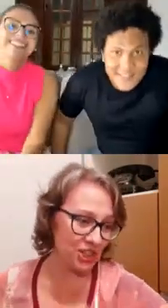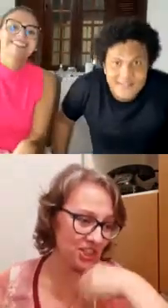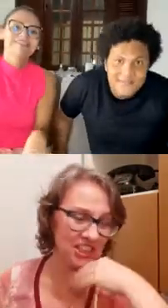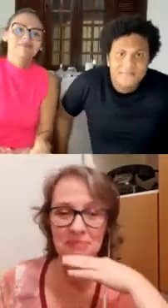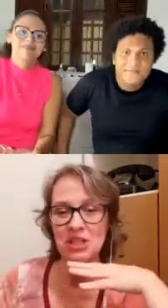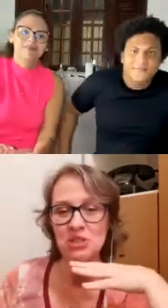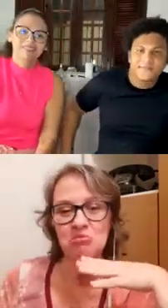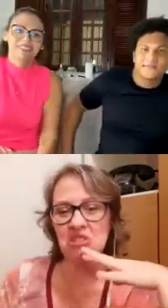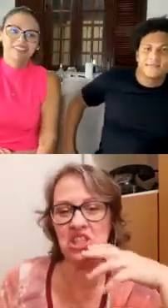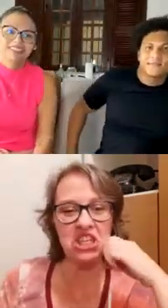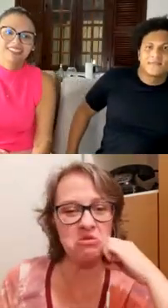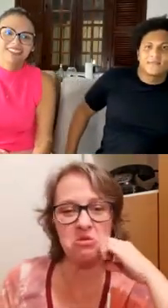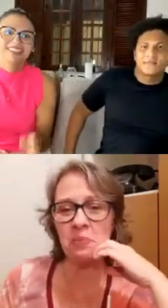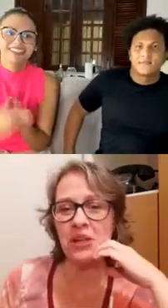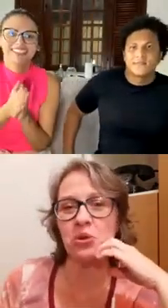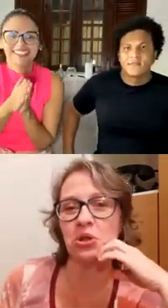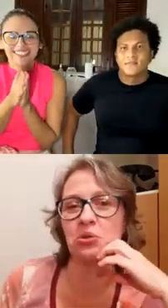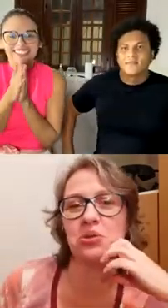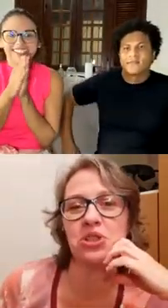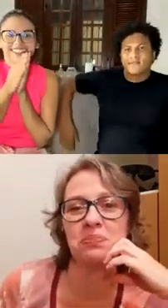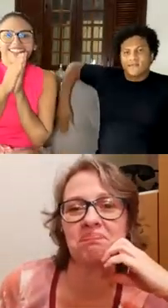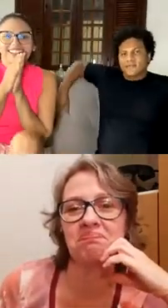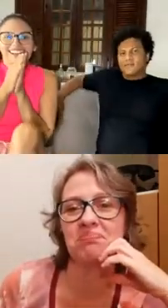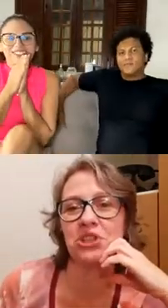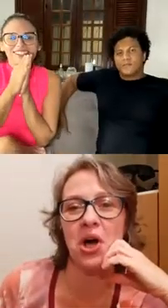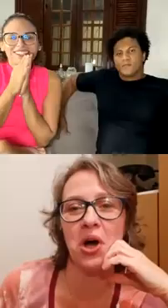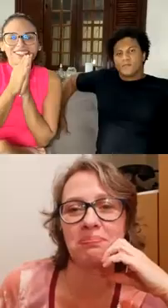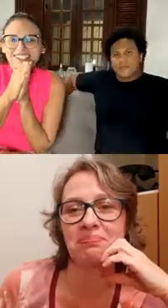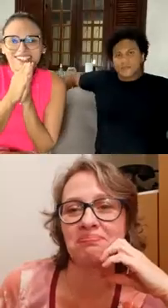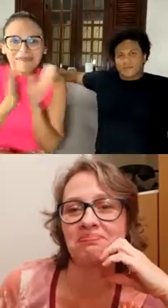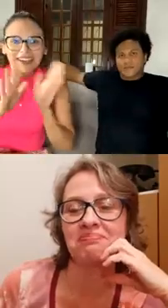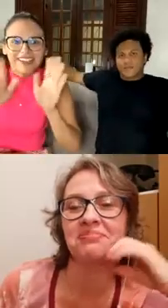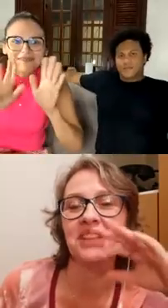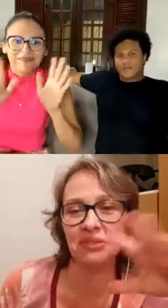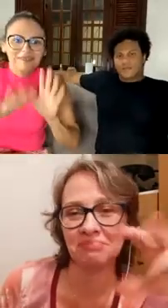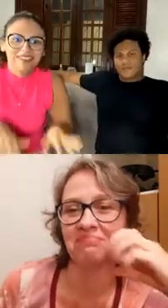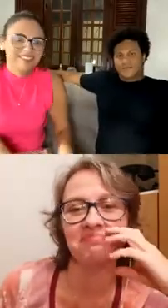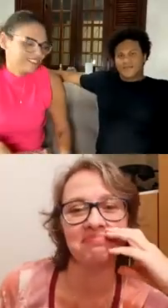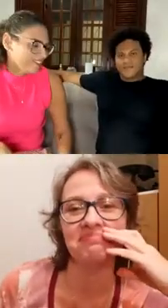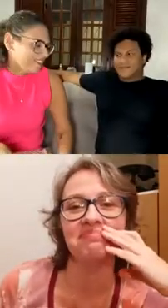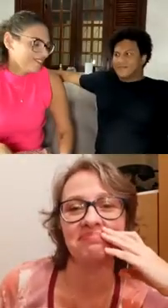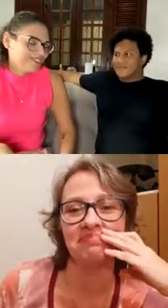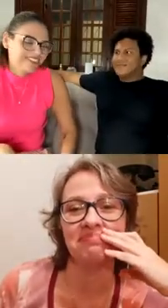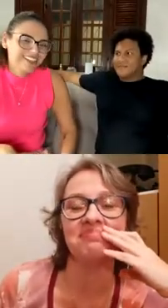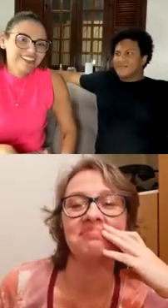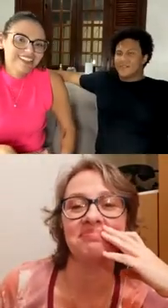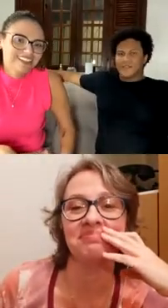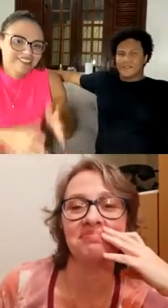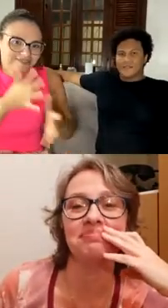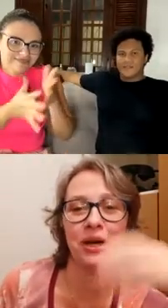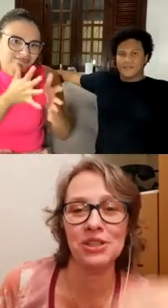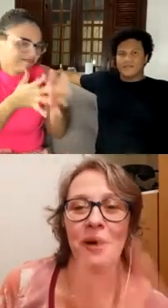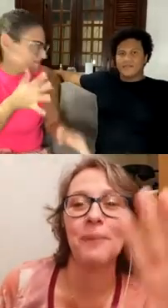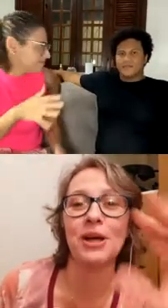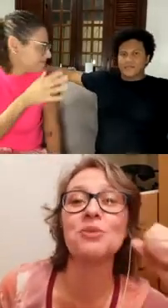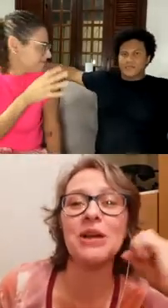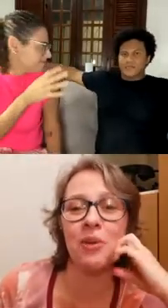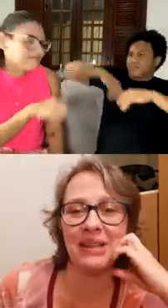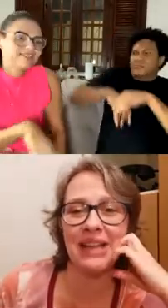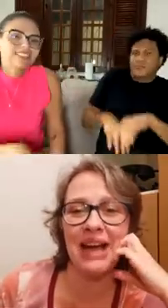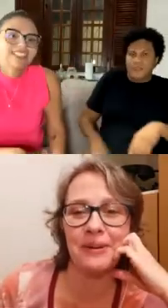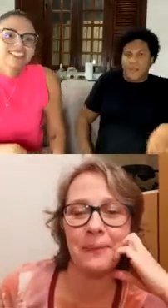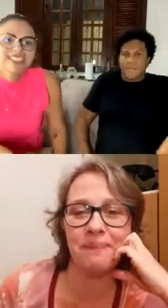A gente tem mais uns 5 minutos. Acho que é para... Então, pode